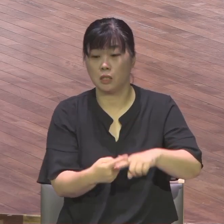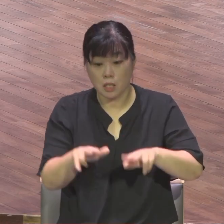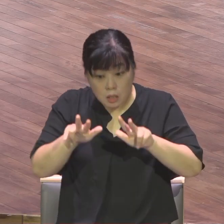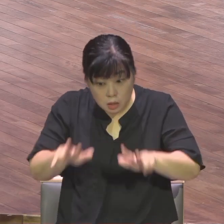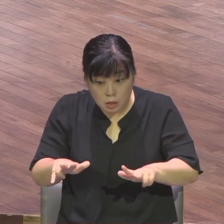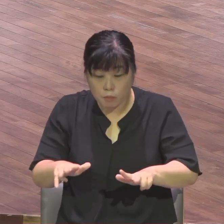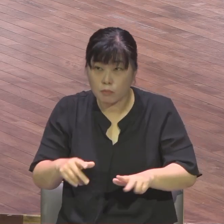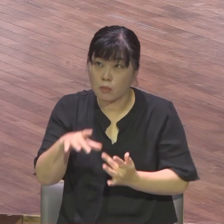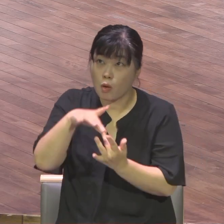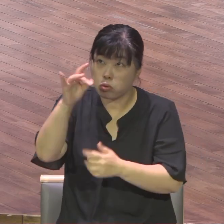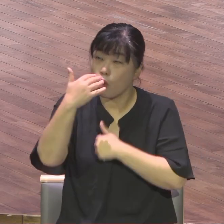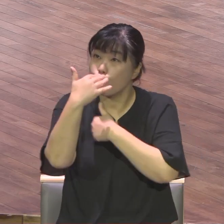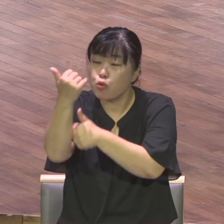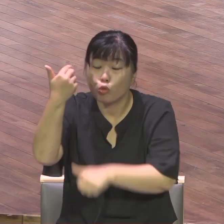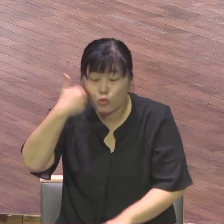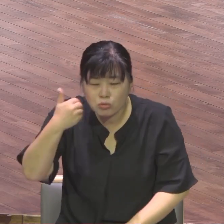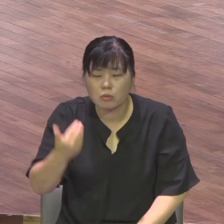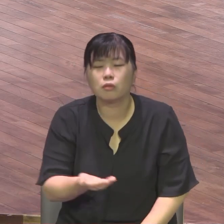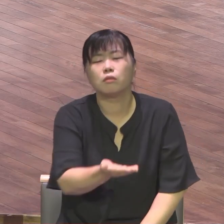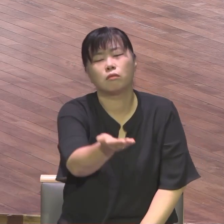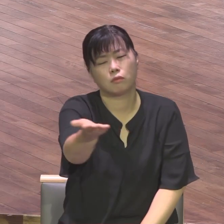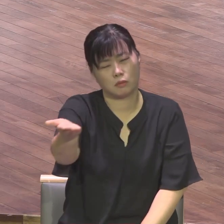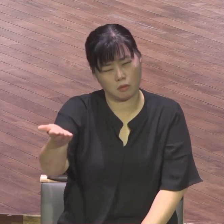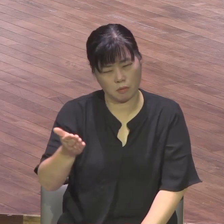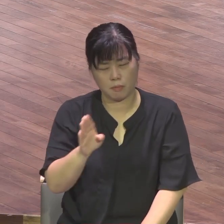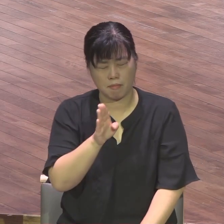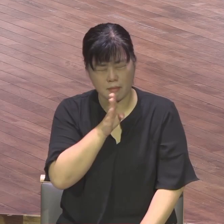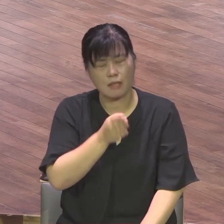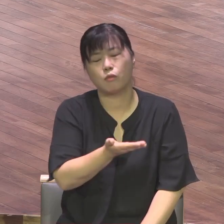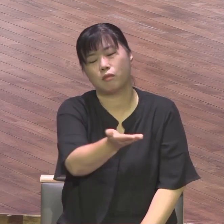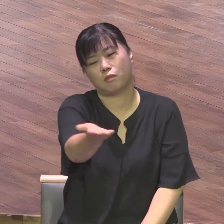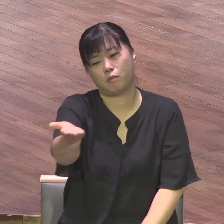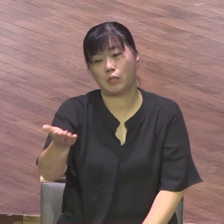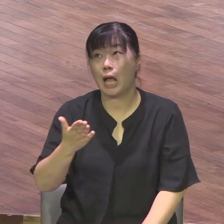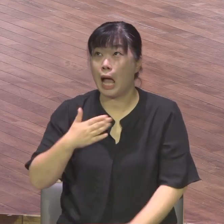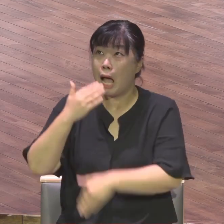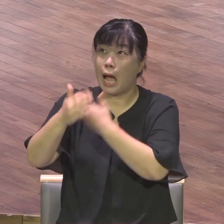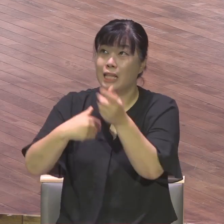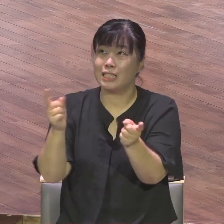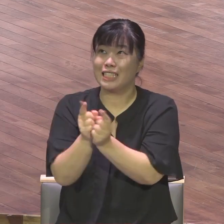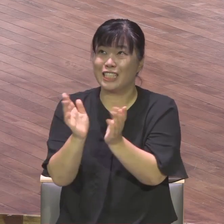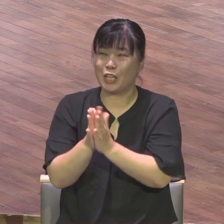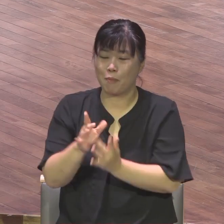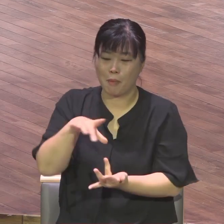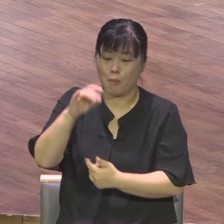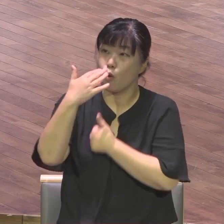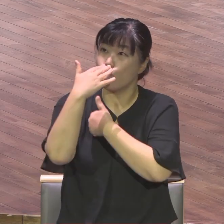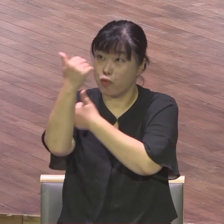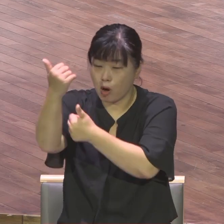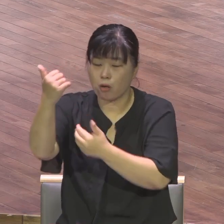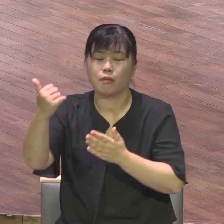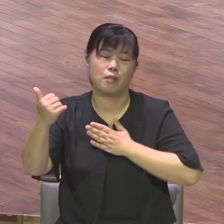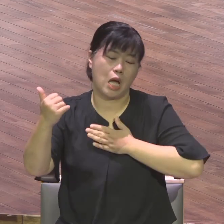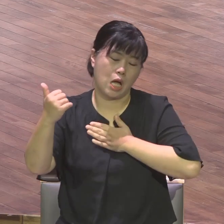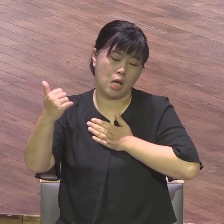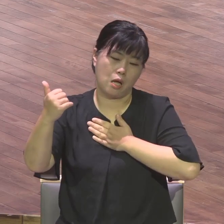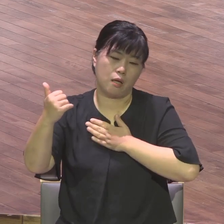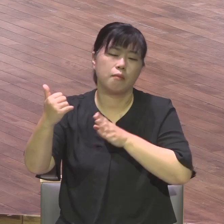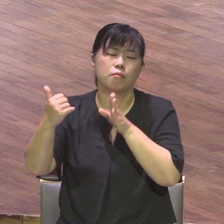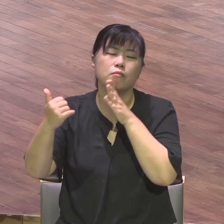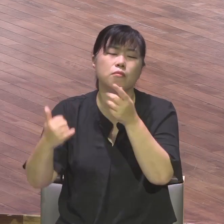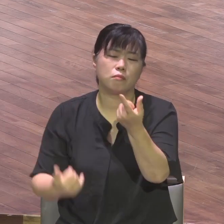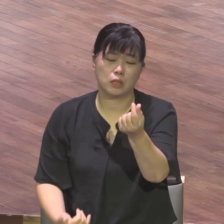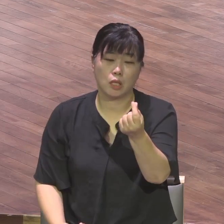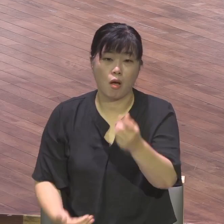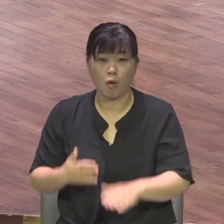한 사람. 내가 비록 여러 가지 행편에 대해서 내가 행편 때문에 내가 현장에 선교 현장에 못 가더라도 하나님께서